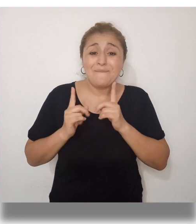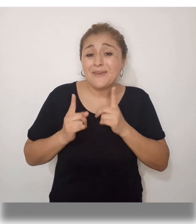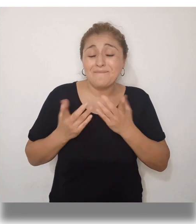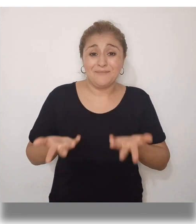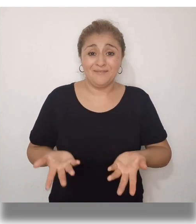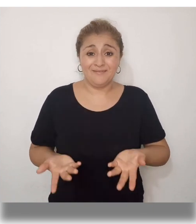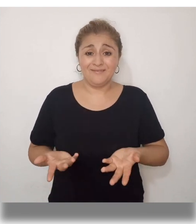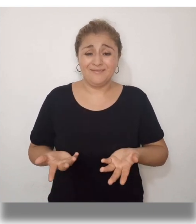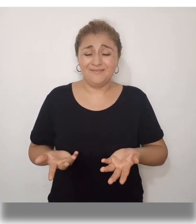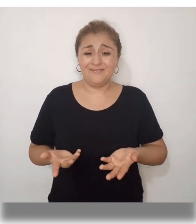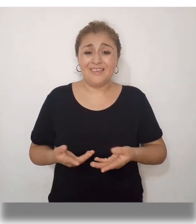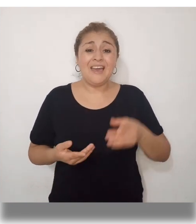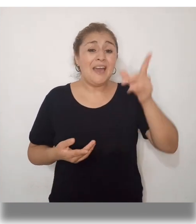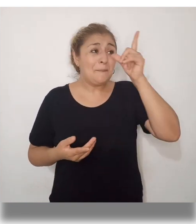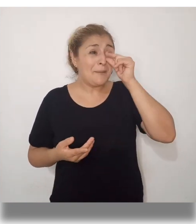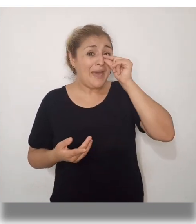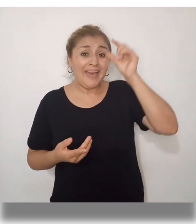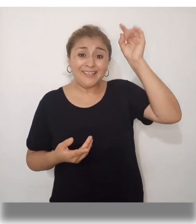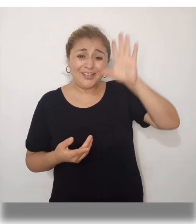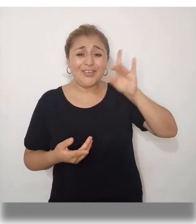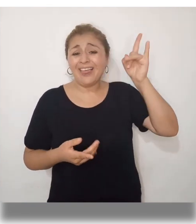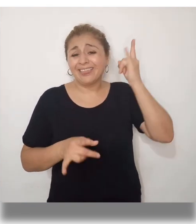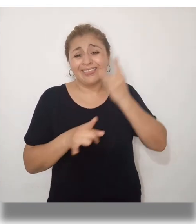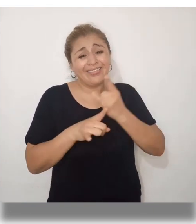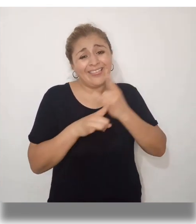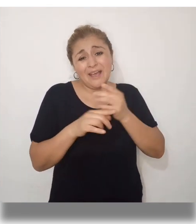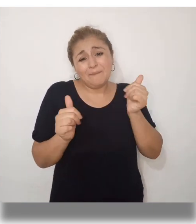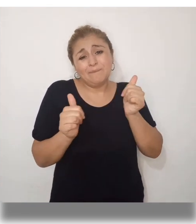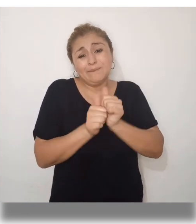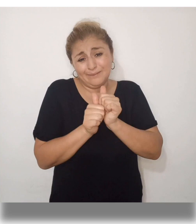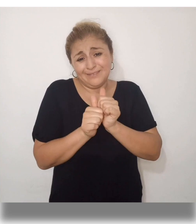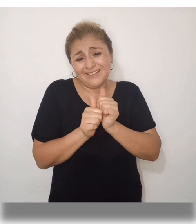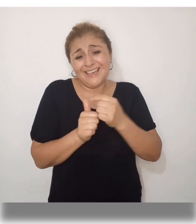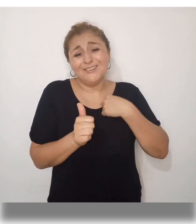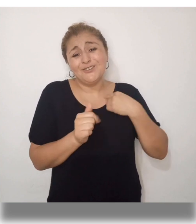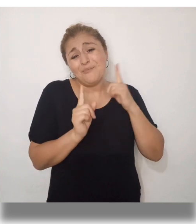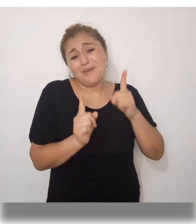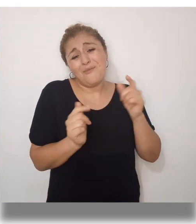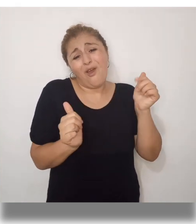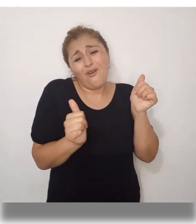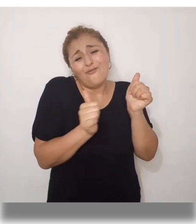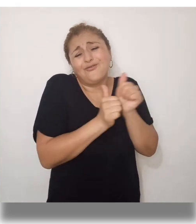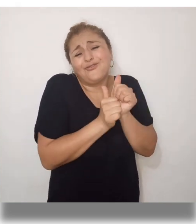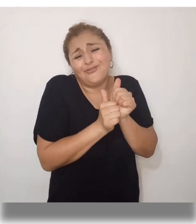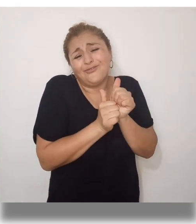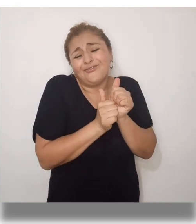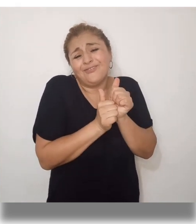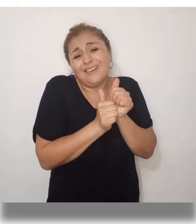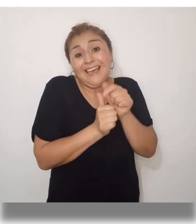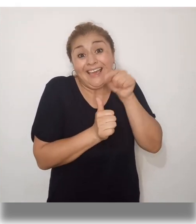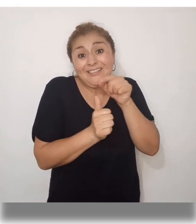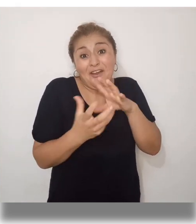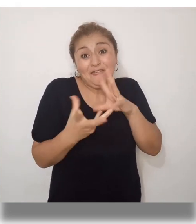ausente él está siempre conmigo y yo siempre estoy con él esto debiera ser para nosotros